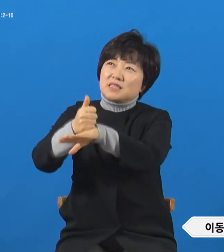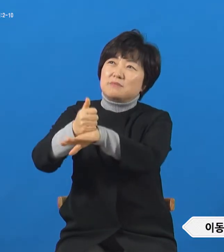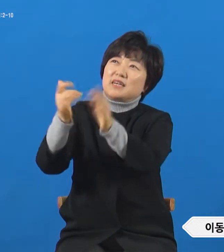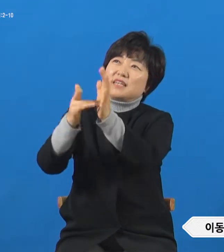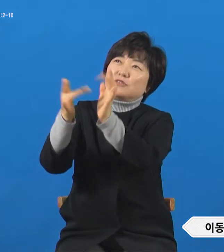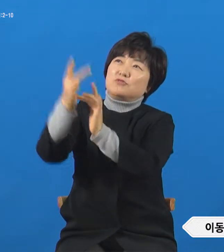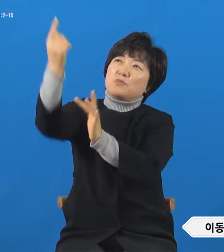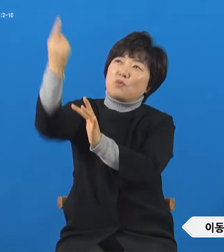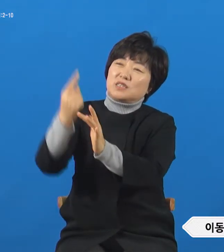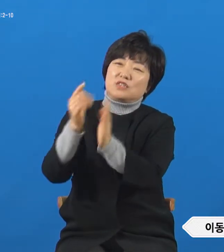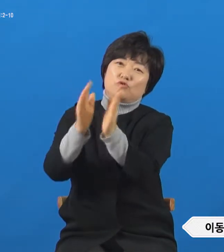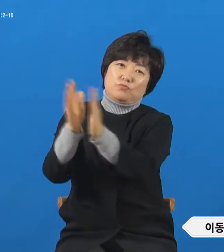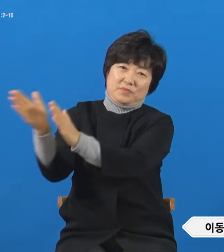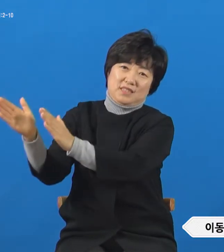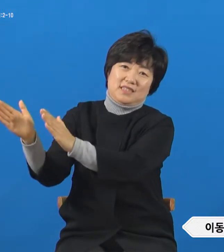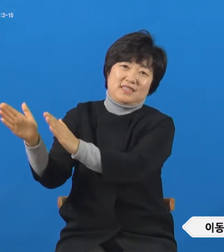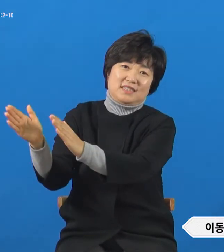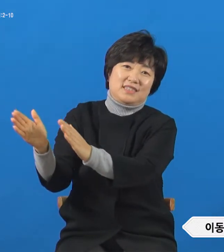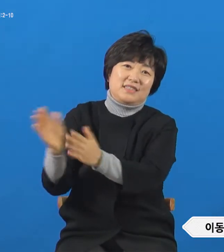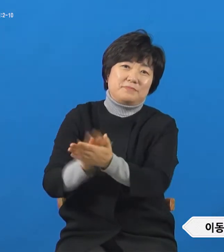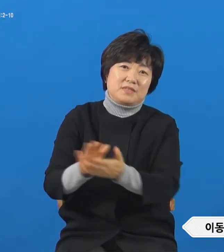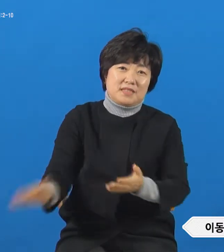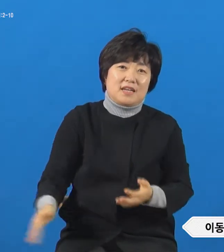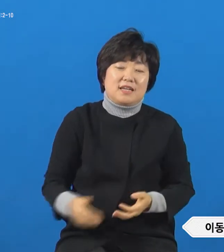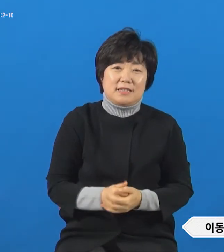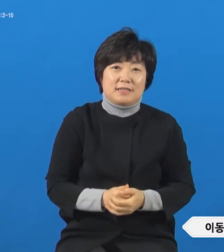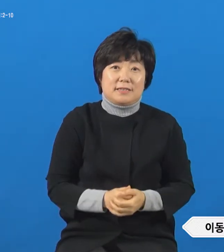재림 준비인 것을 믿으시기 바랍니다.